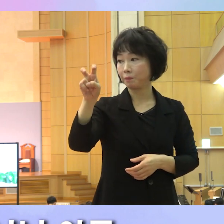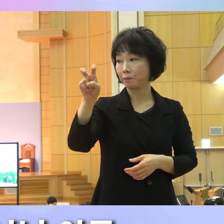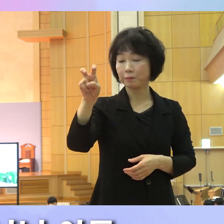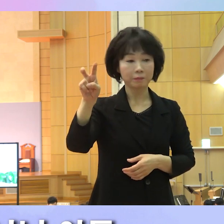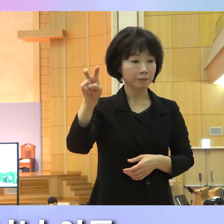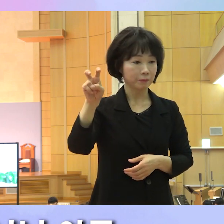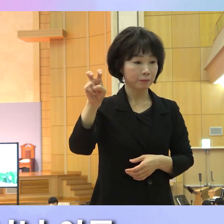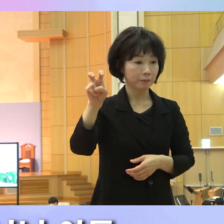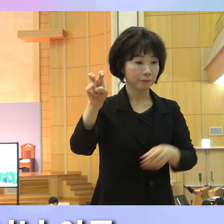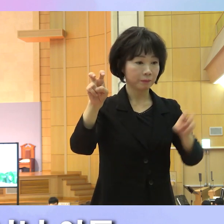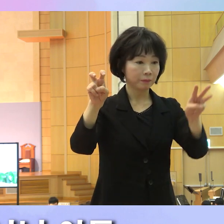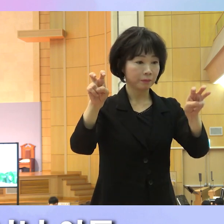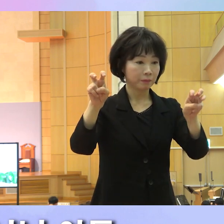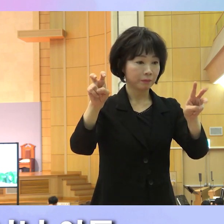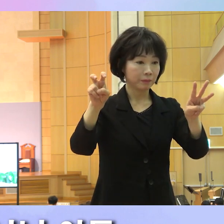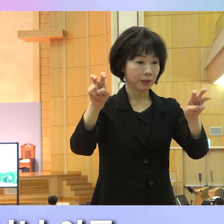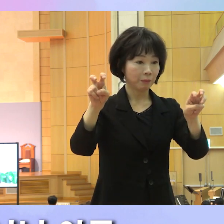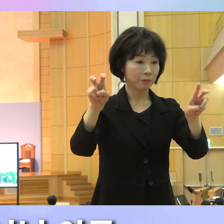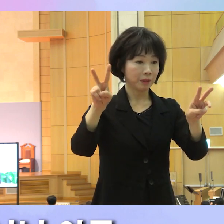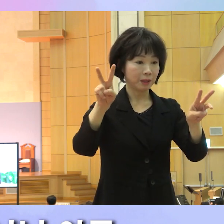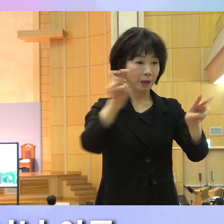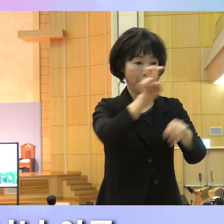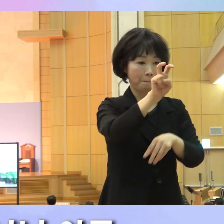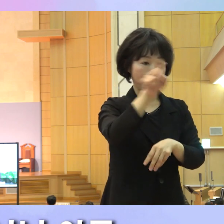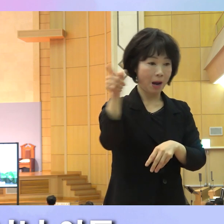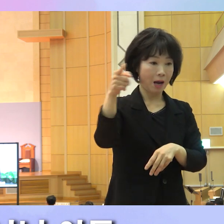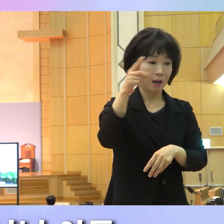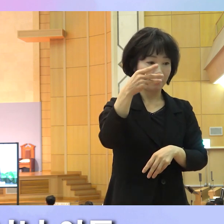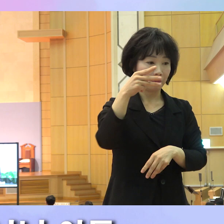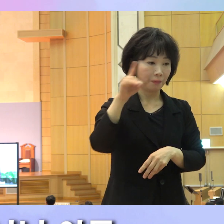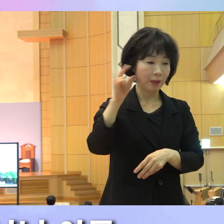마태복음 22장